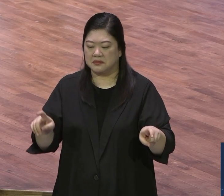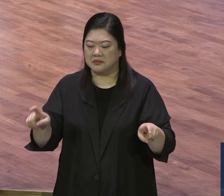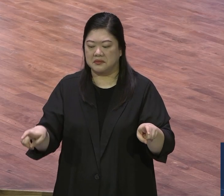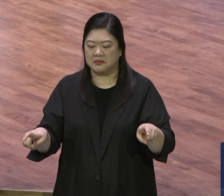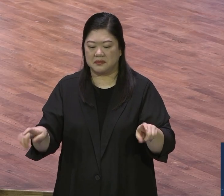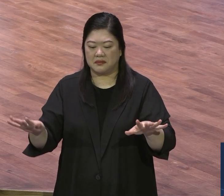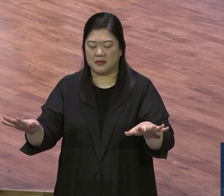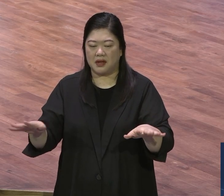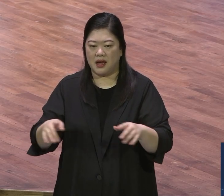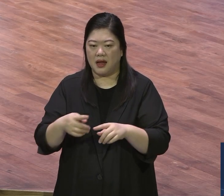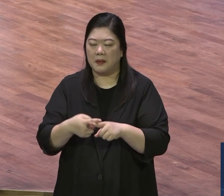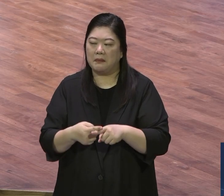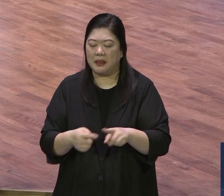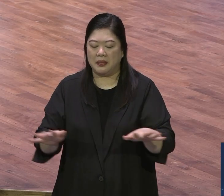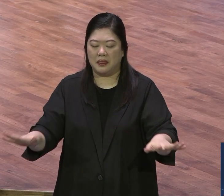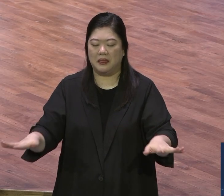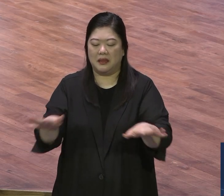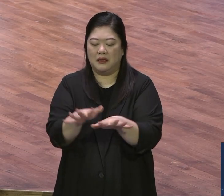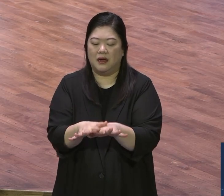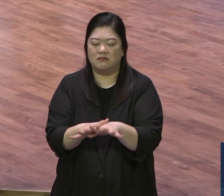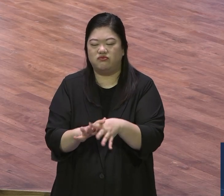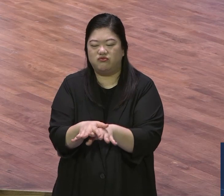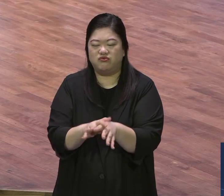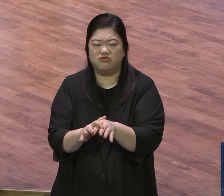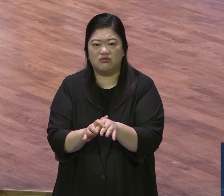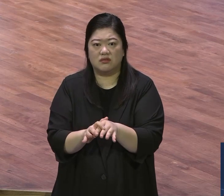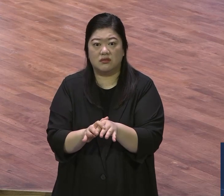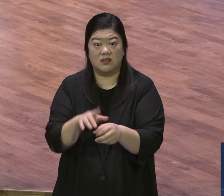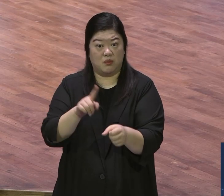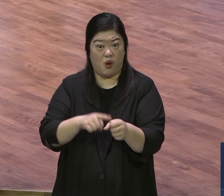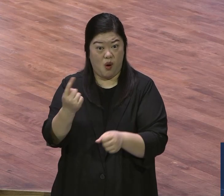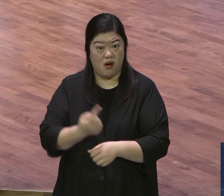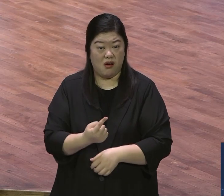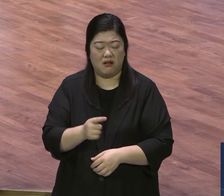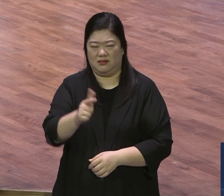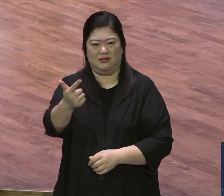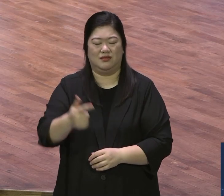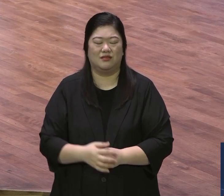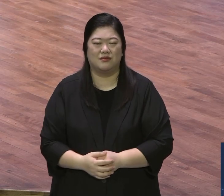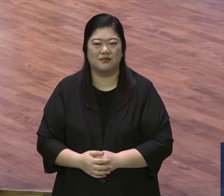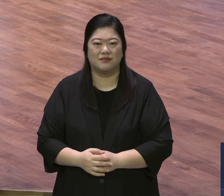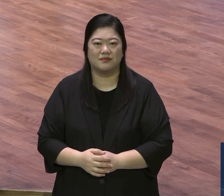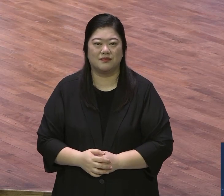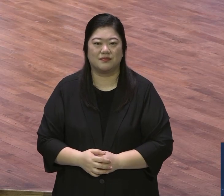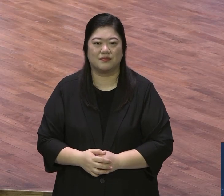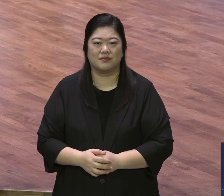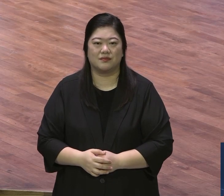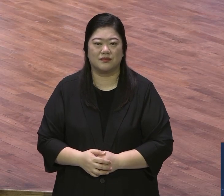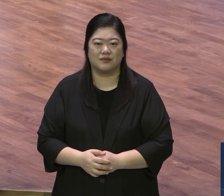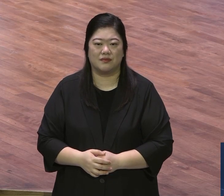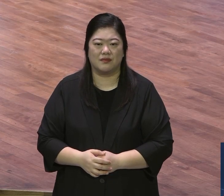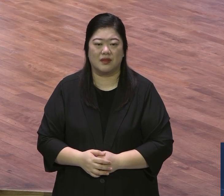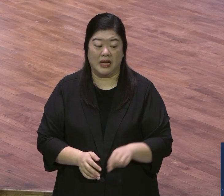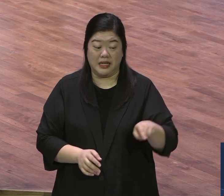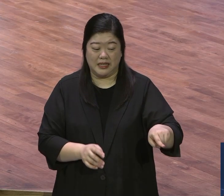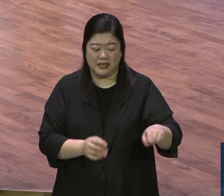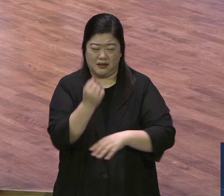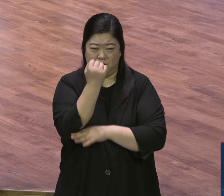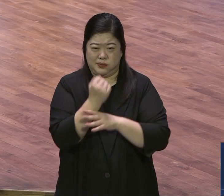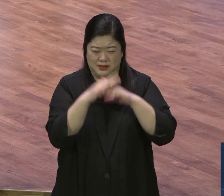확실하게 구별하고 있는 거예요. 완전히 새로운 옷을 입혀주시기 위해서